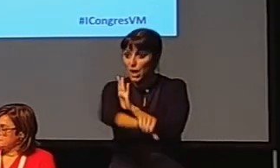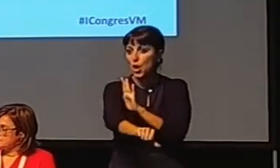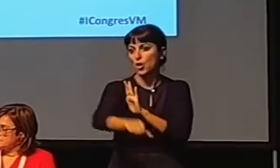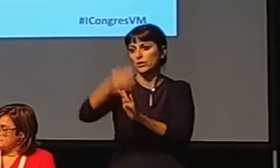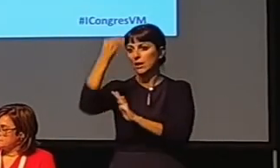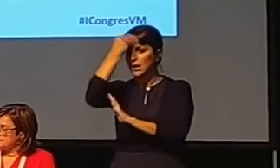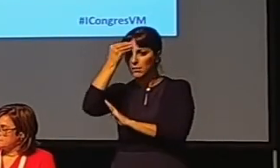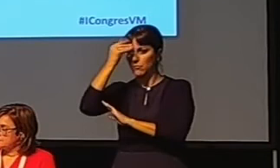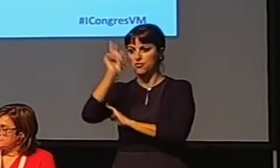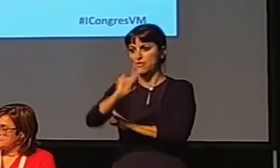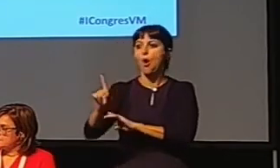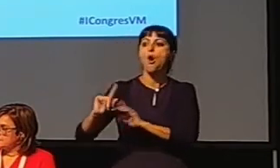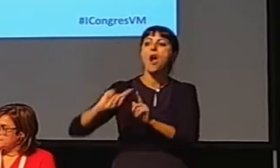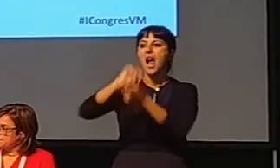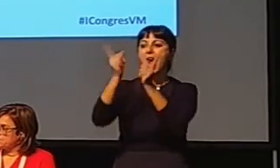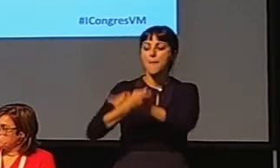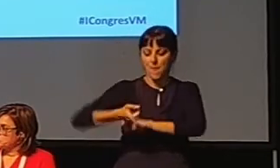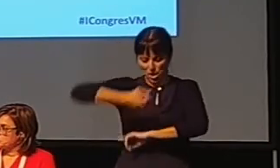removiéndonos les entranyes.